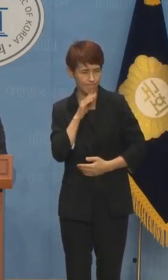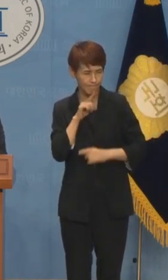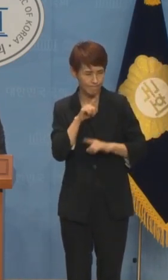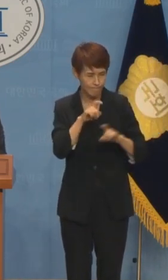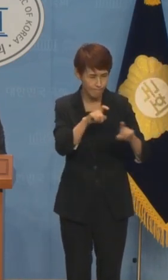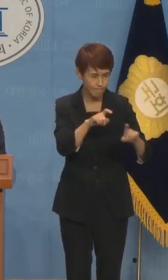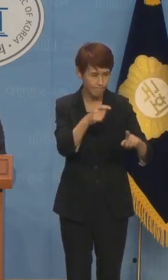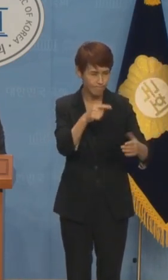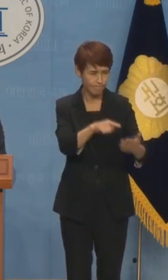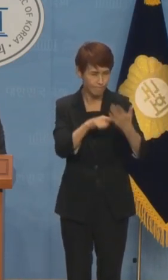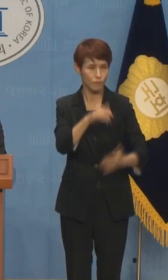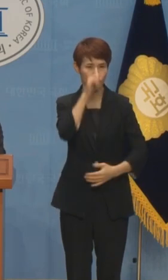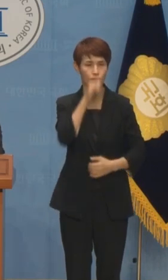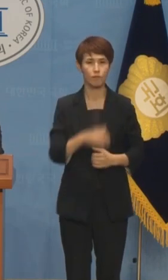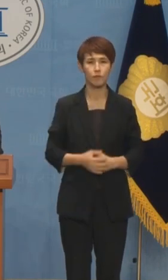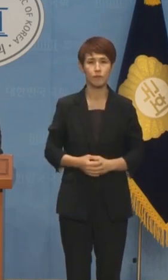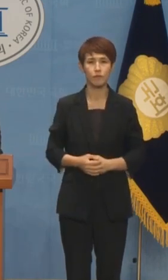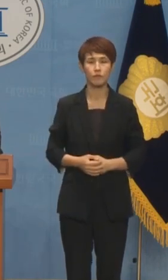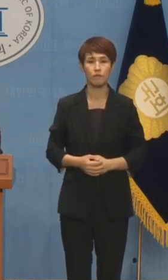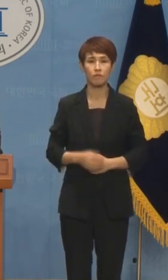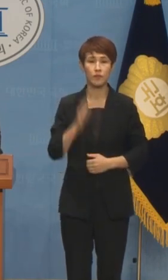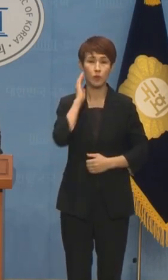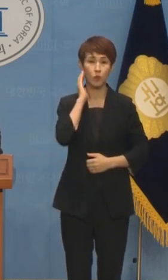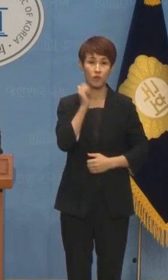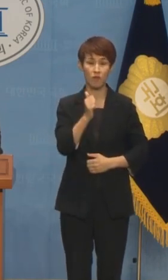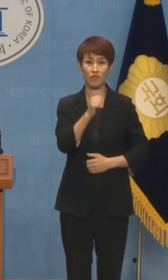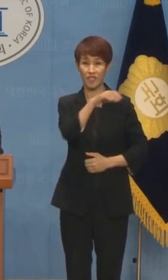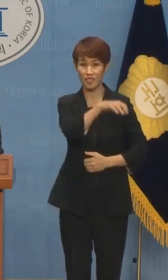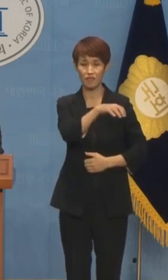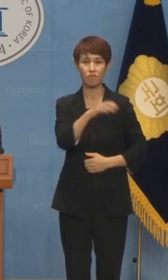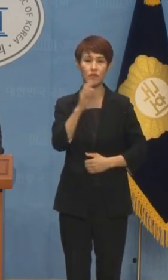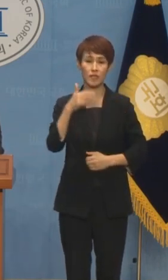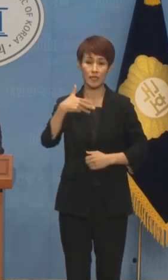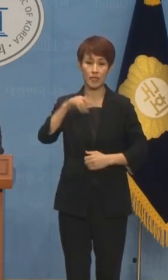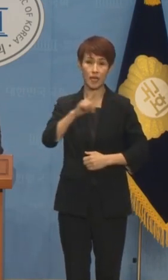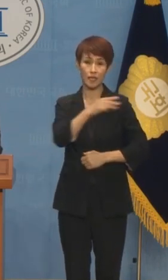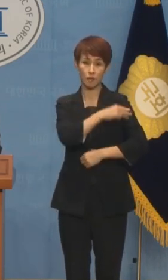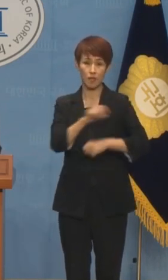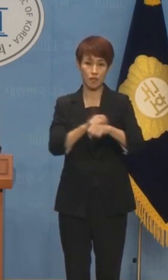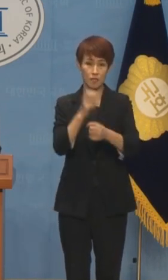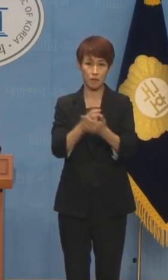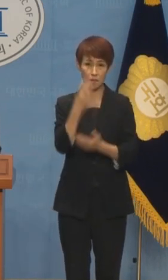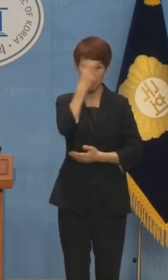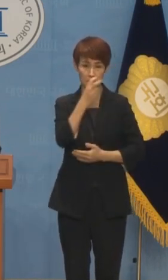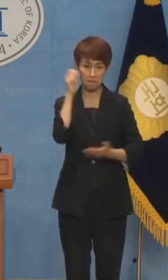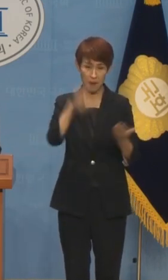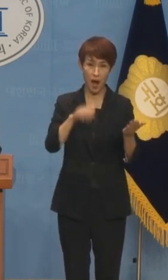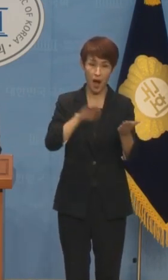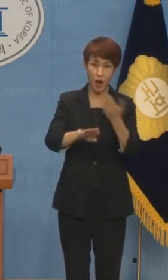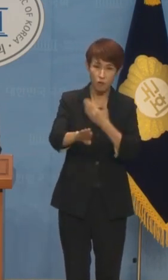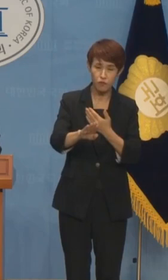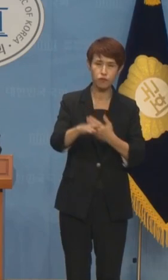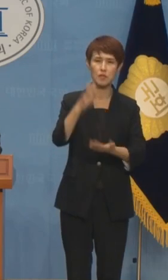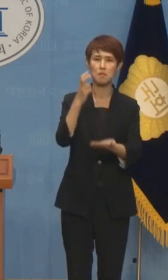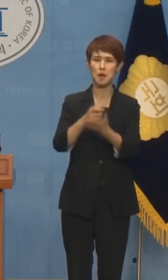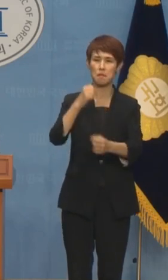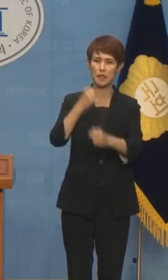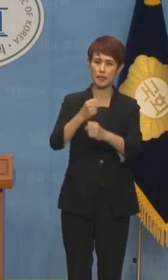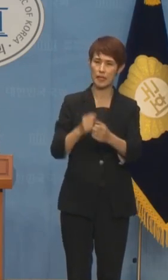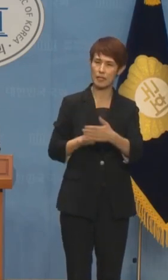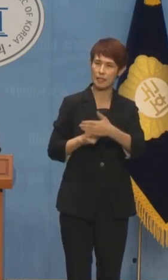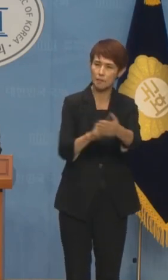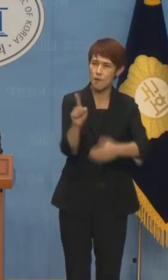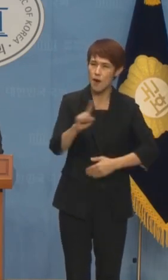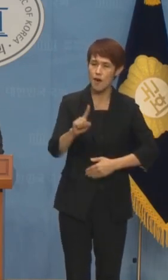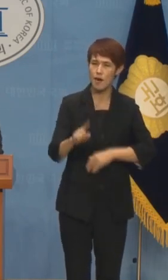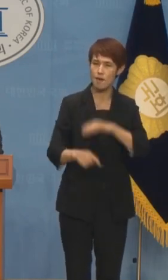그러나 대통령실은 최상병 특검법이 통과되자마자 입법 폭주다, 엄중히